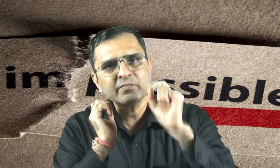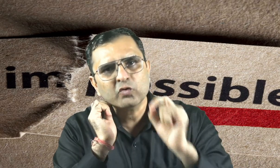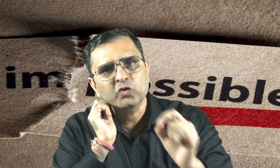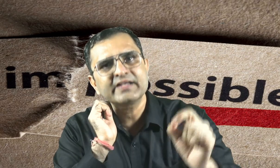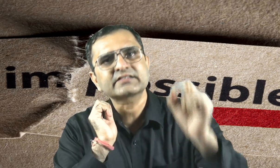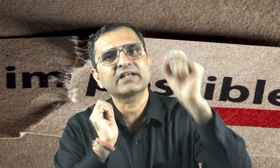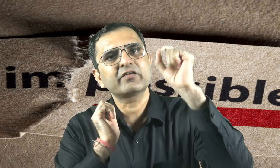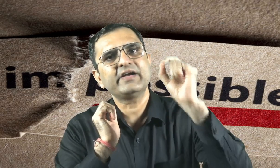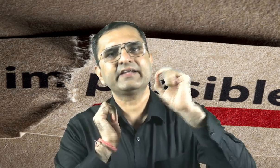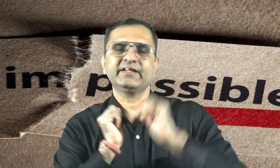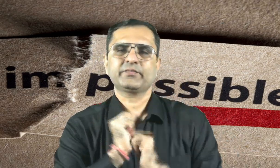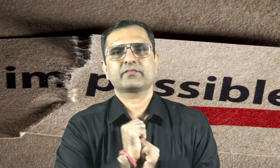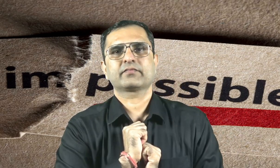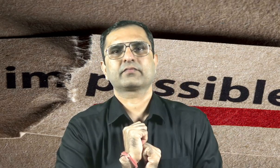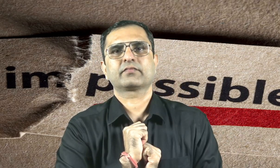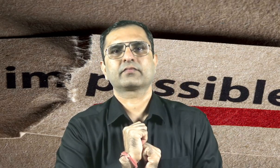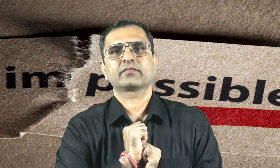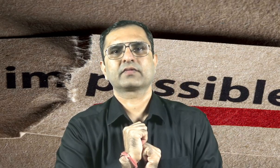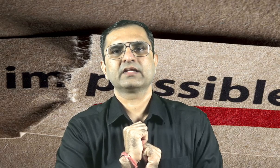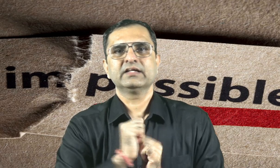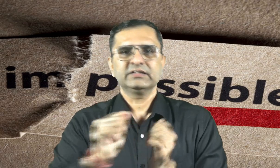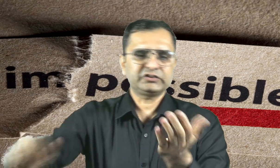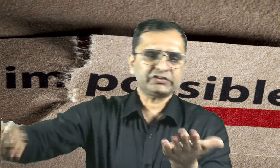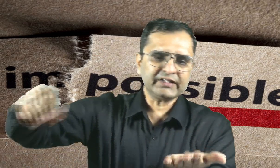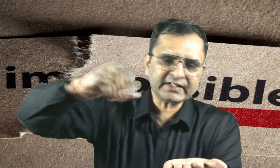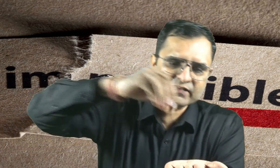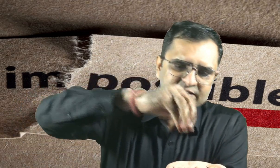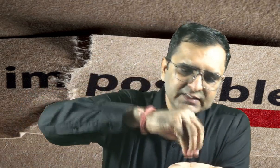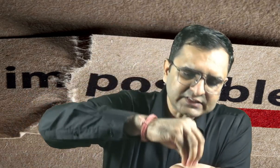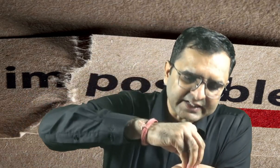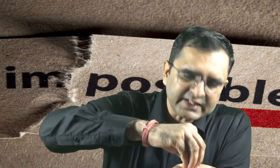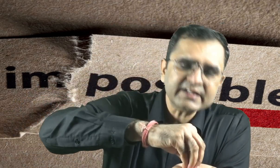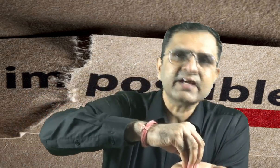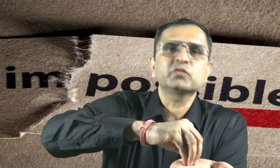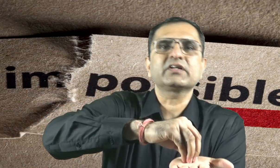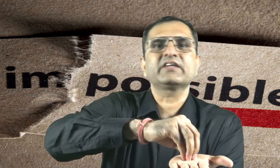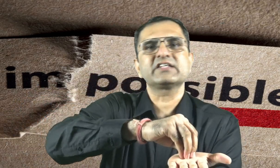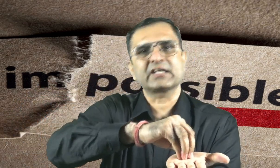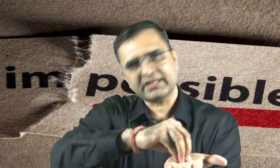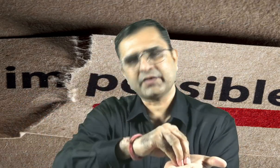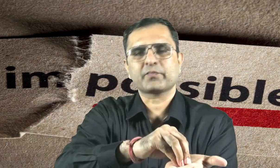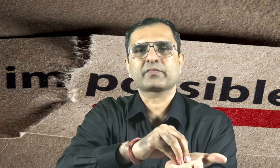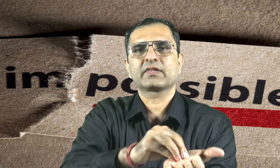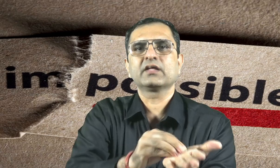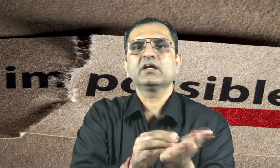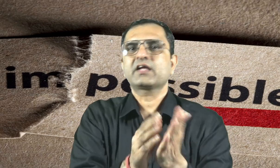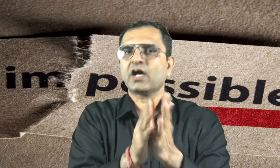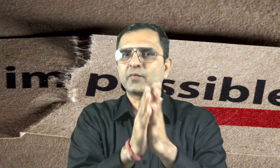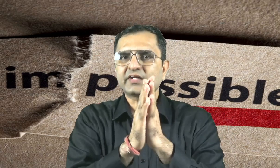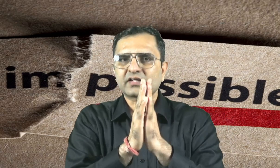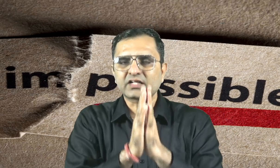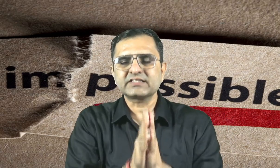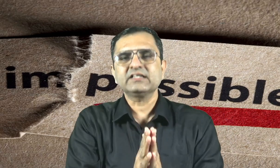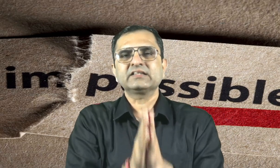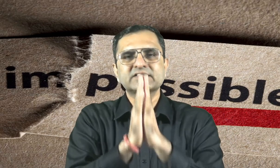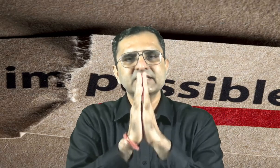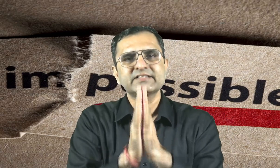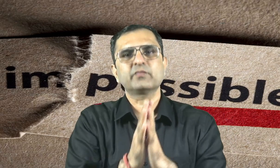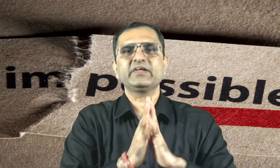कॉन्फिडेंस का लेवल मेंटेन है जितने रिवीजन चाहिए क्या हम उतने रिवीजन कर रहे हैं क्या हमने क्लासे तसल्ली से कंप्लीट